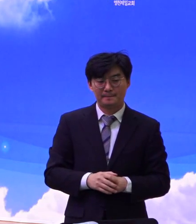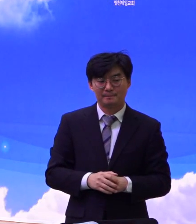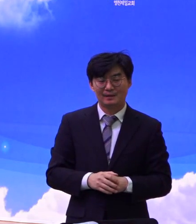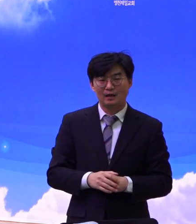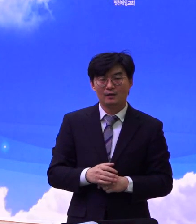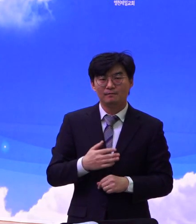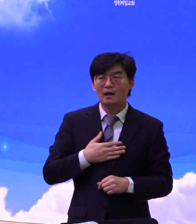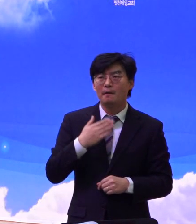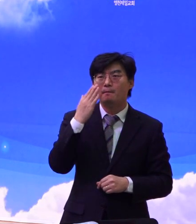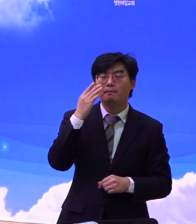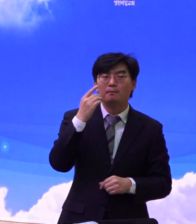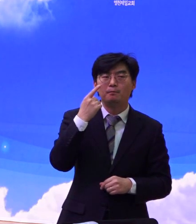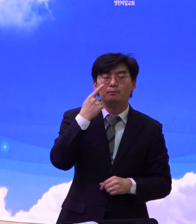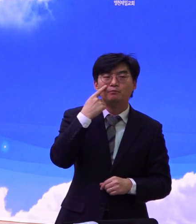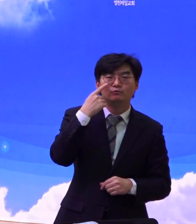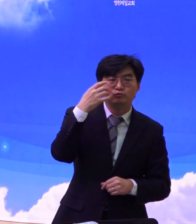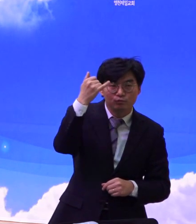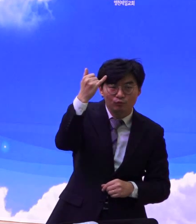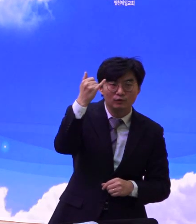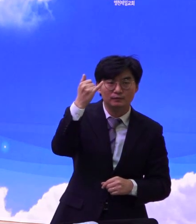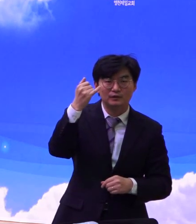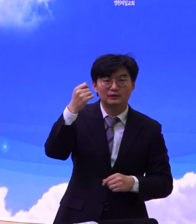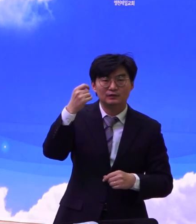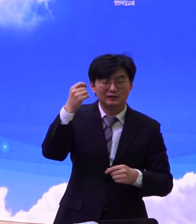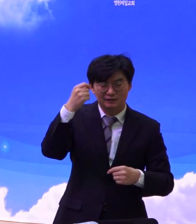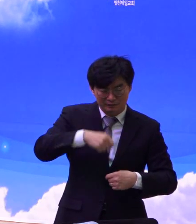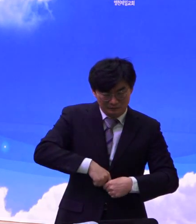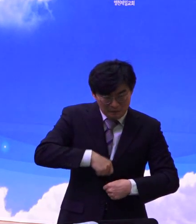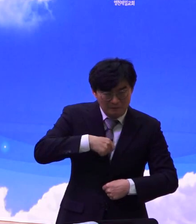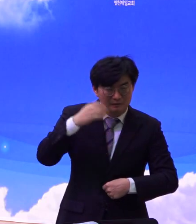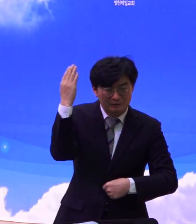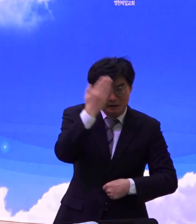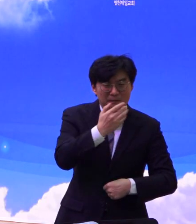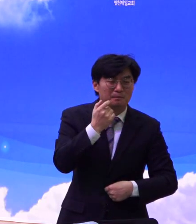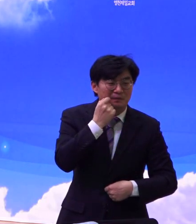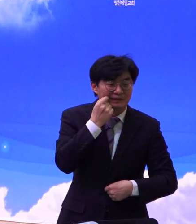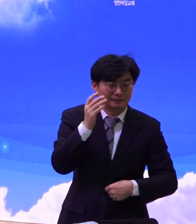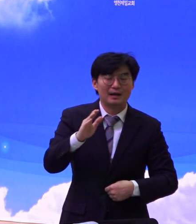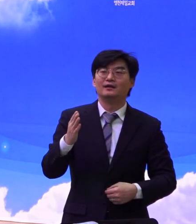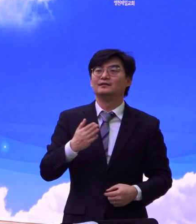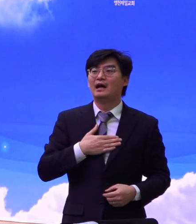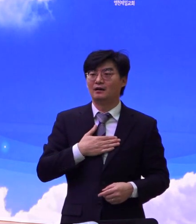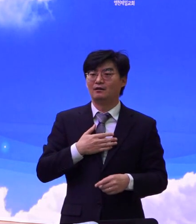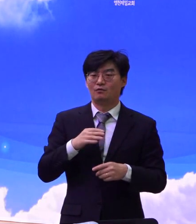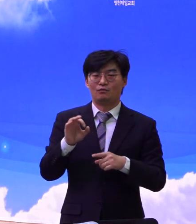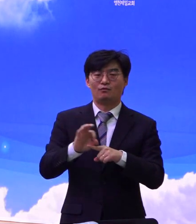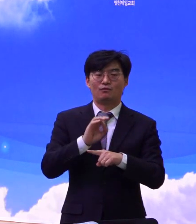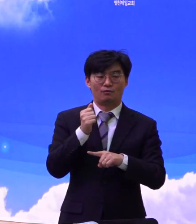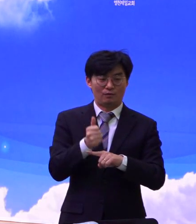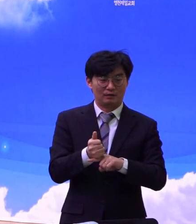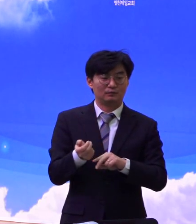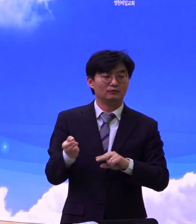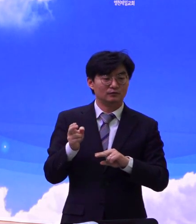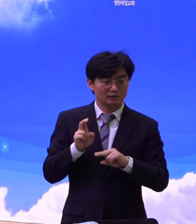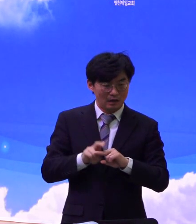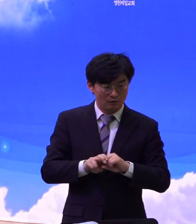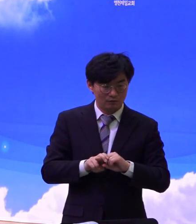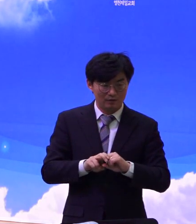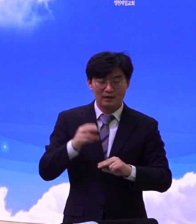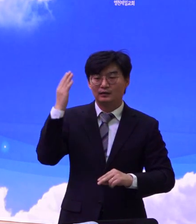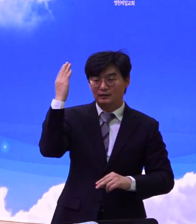다윗의 행위를 따라서 하나님께서 보시기에 정직한 삶을 계속해서 이어갔다. 그리고 백성들을